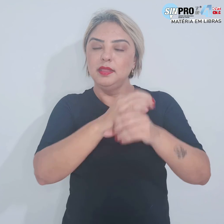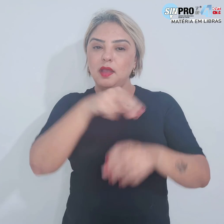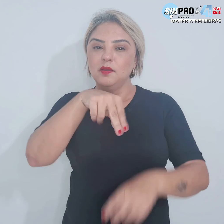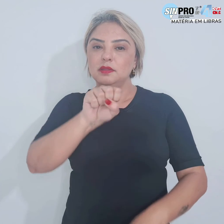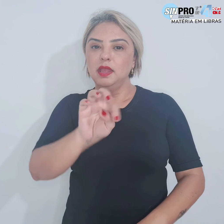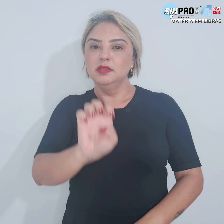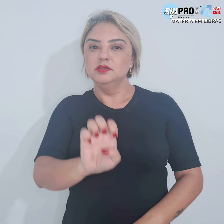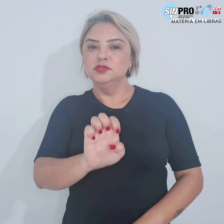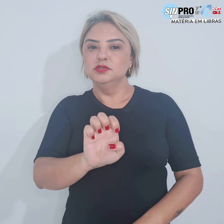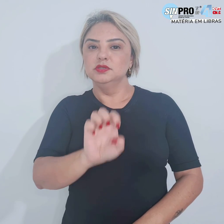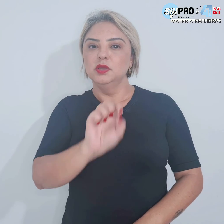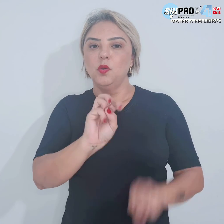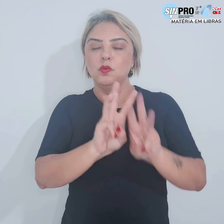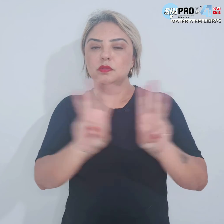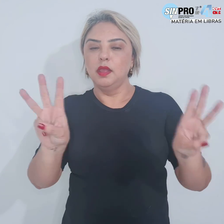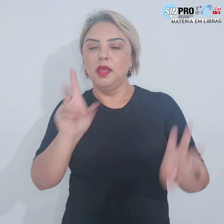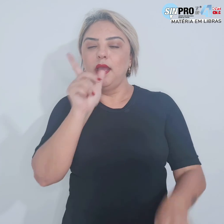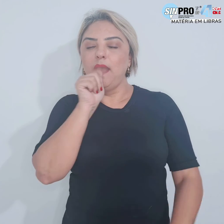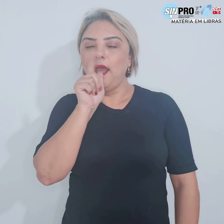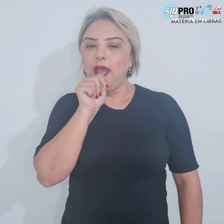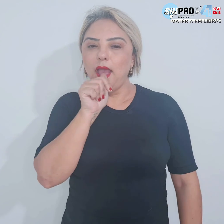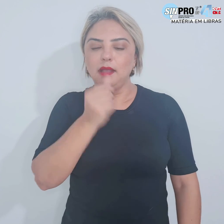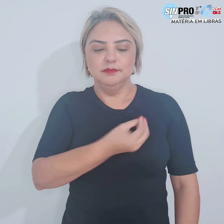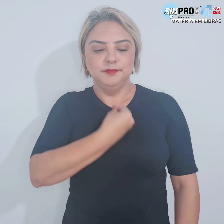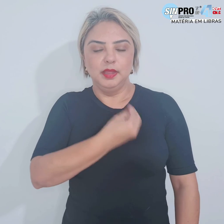da NET ou pelo site. A água é